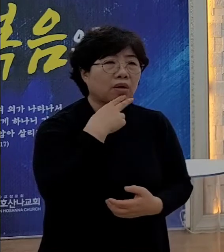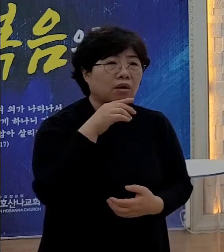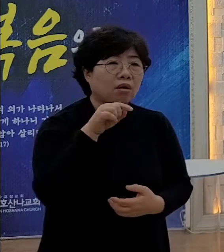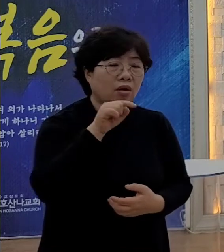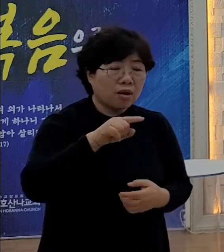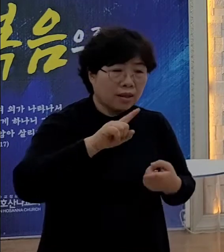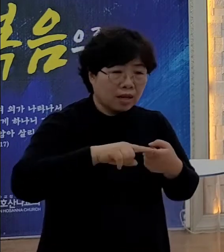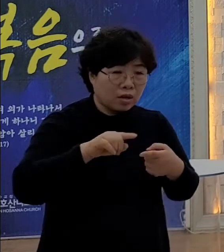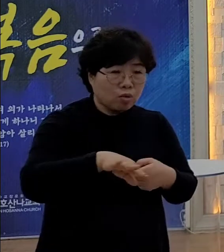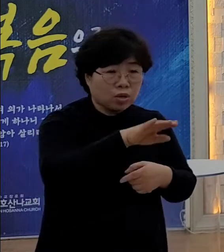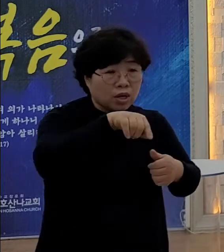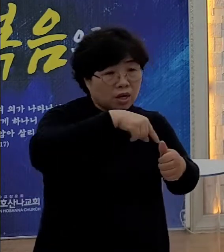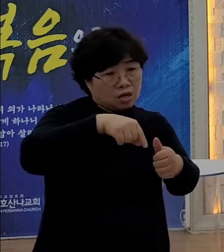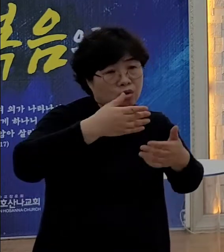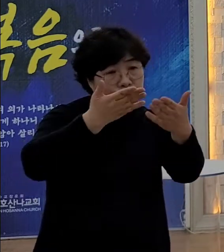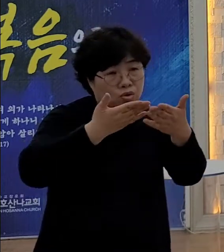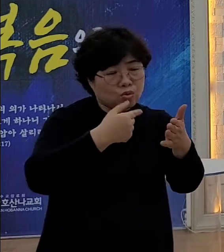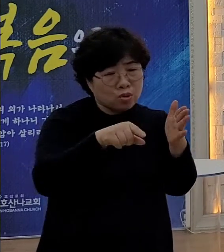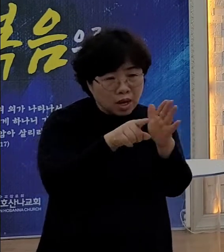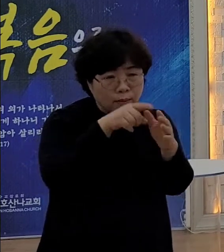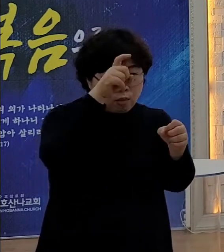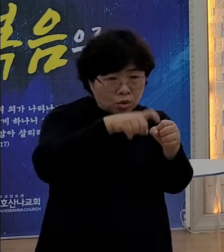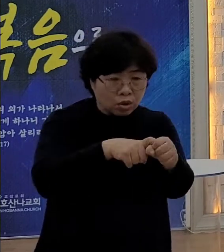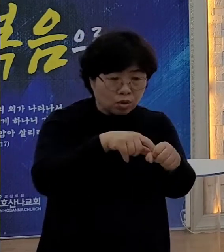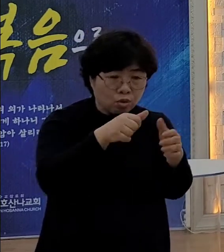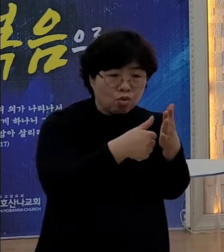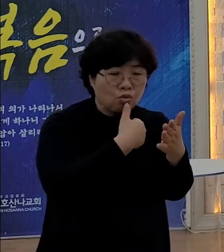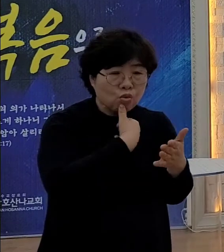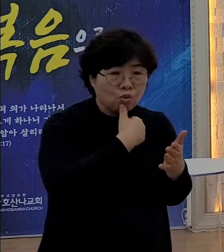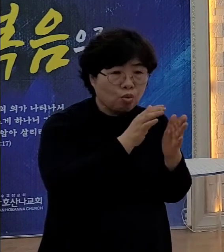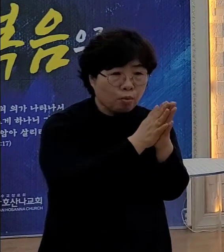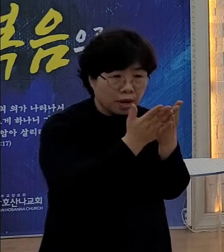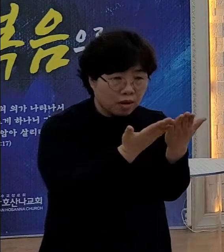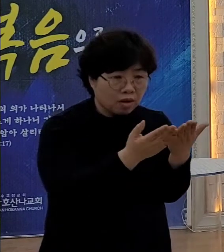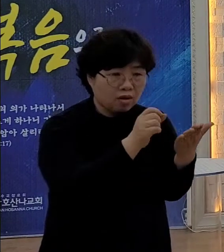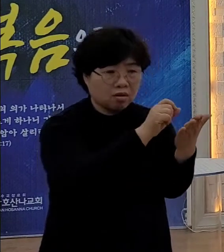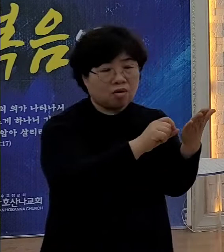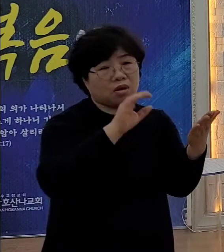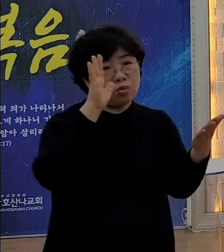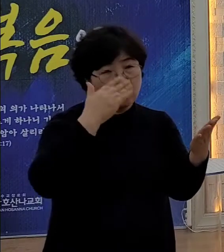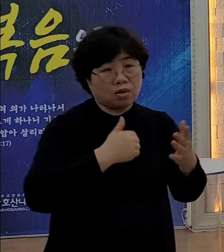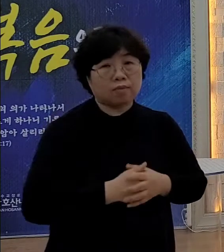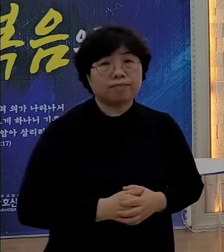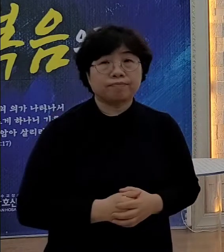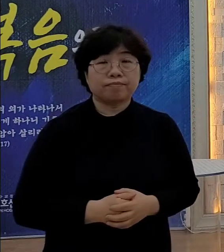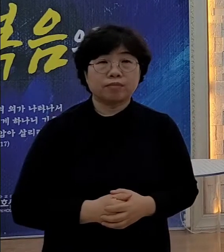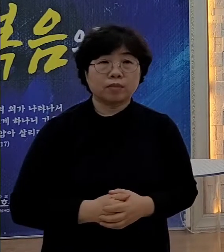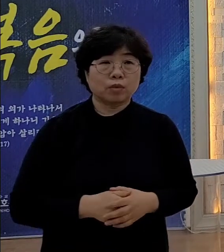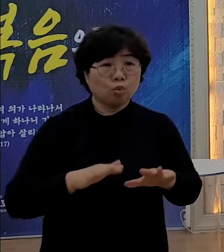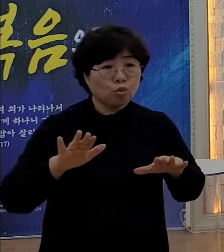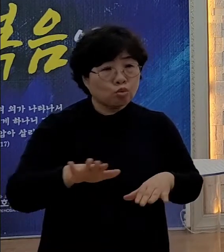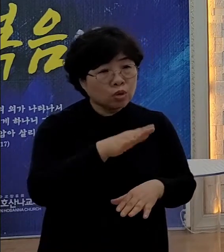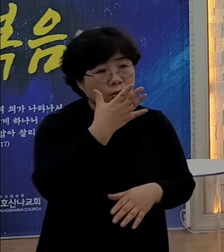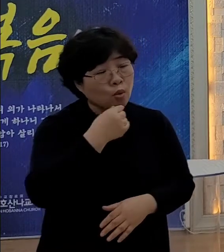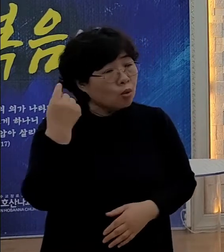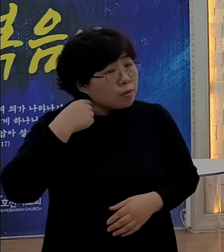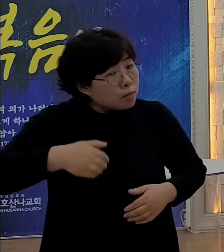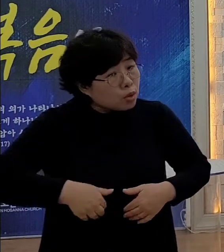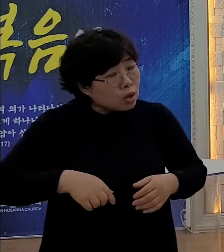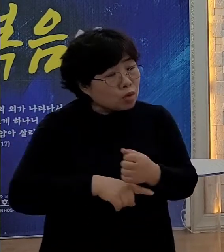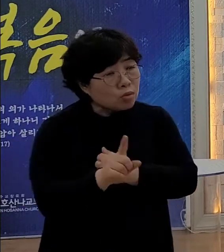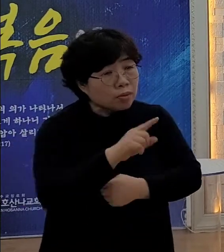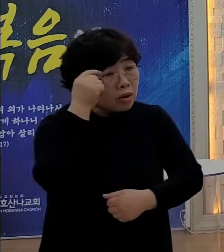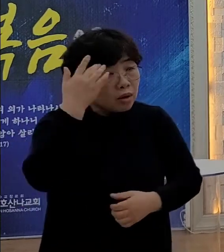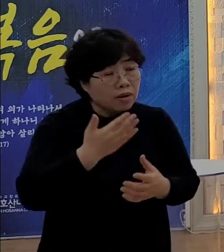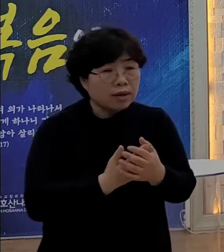우리에게 가르쳐 주고자 이 로마서를 썼다라는 사실이죠. 오늘 우리에게 왜 복음이 필요할까? 다시